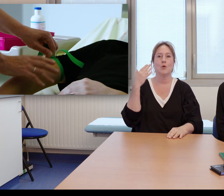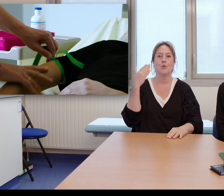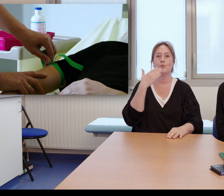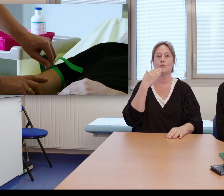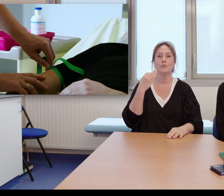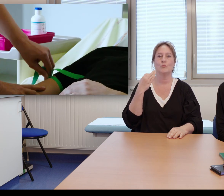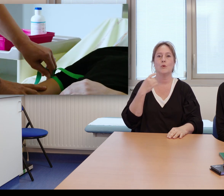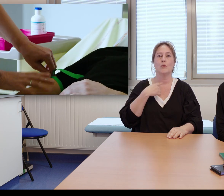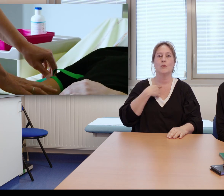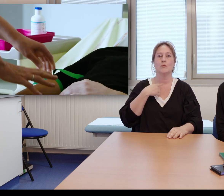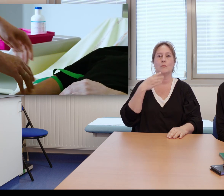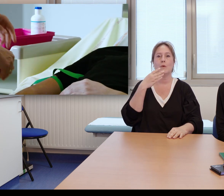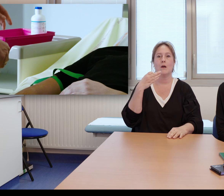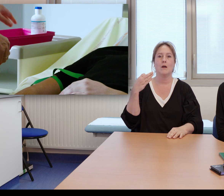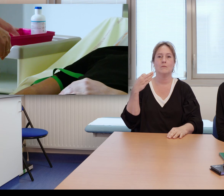autour du bras,